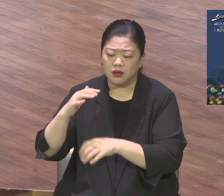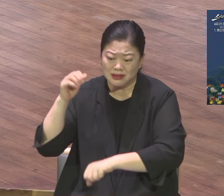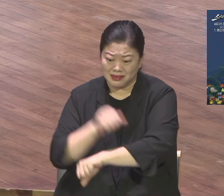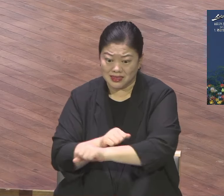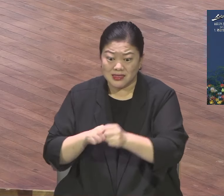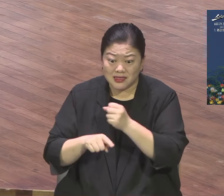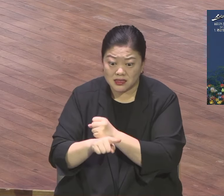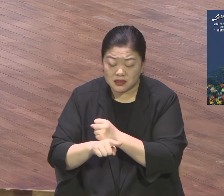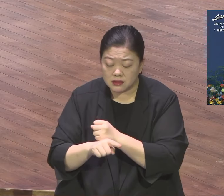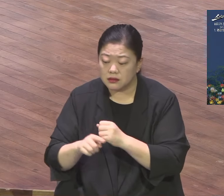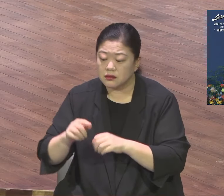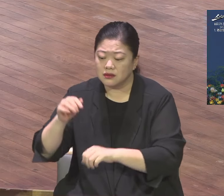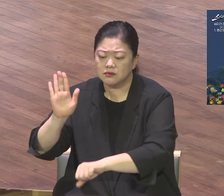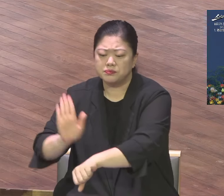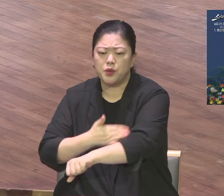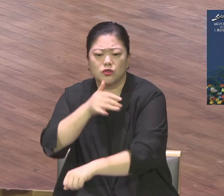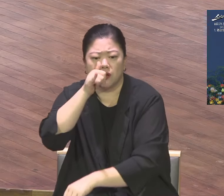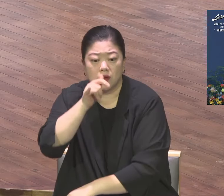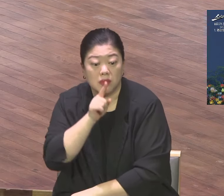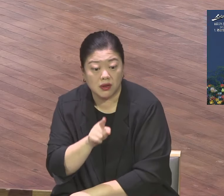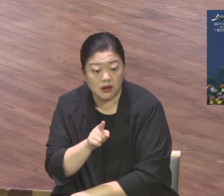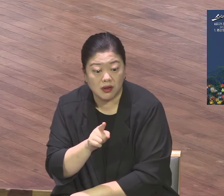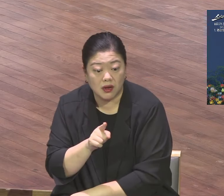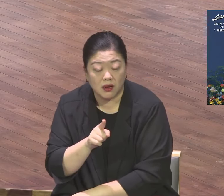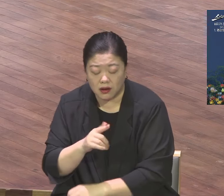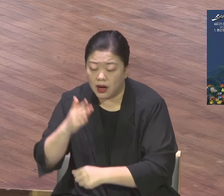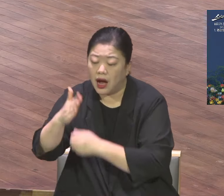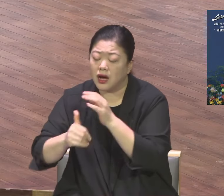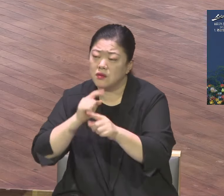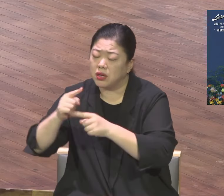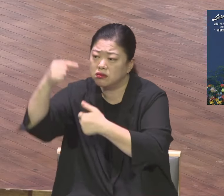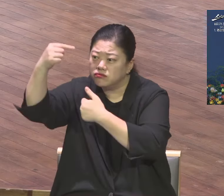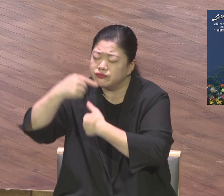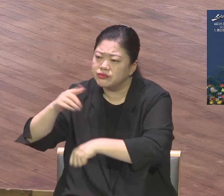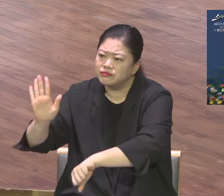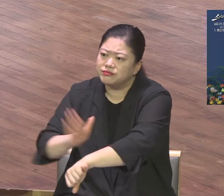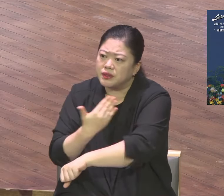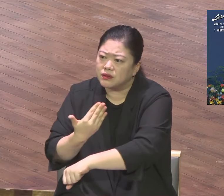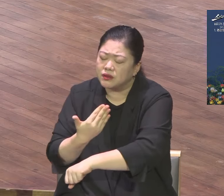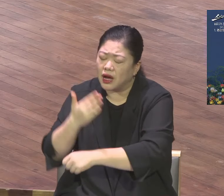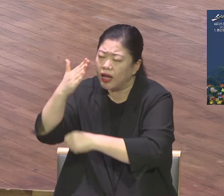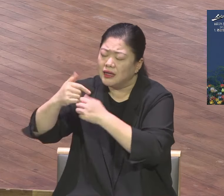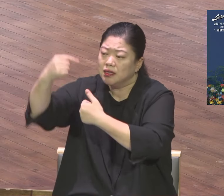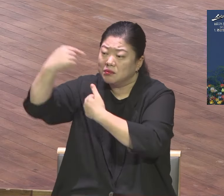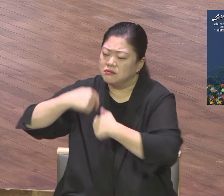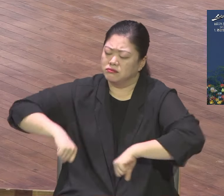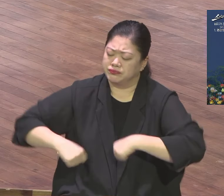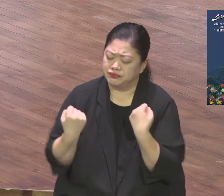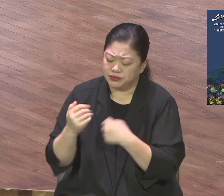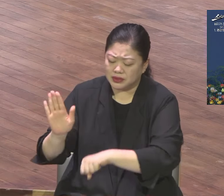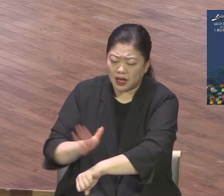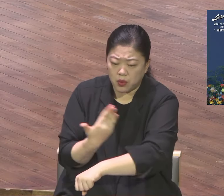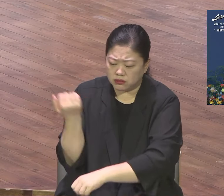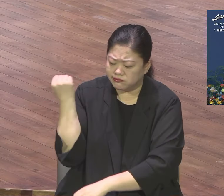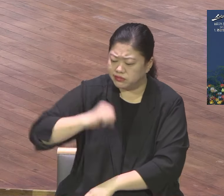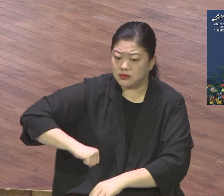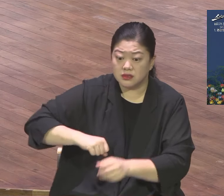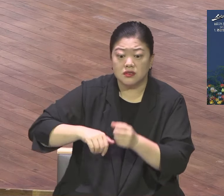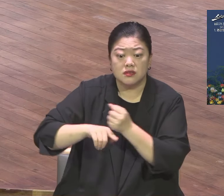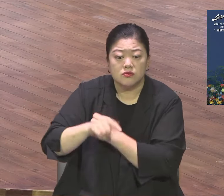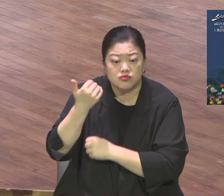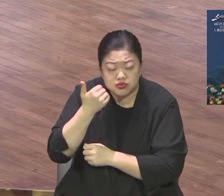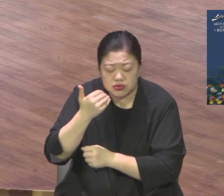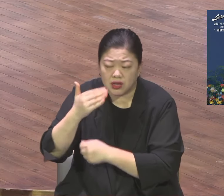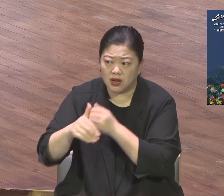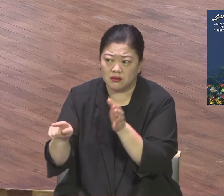얘기예요. 흑암 세력이 있다는 얘기예요. 하나님 말씀을 지키는 자들만이 들어갈 수 있는 곳, 그것을 여기서